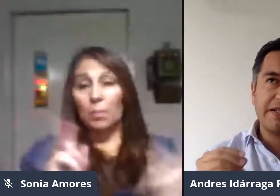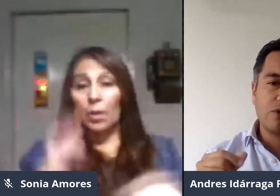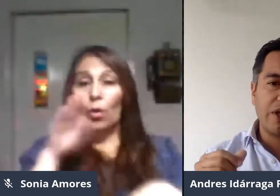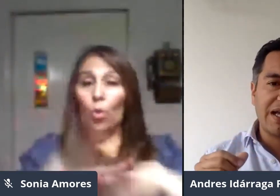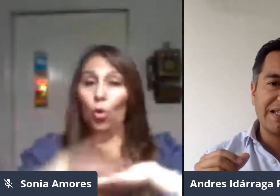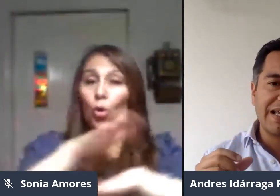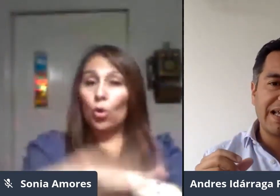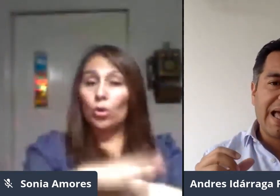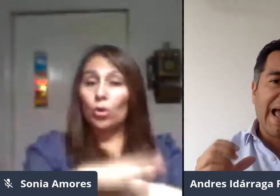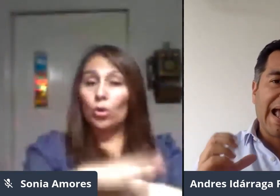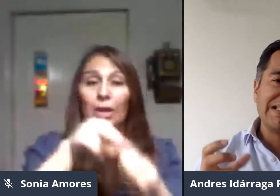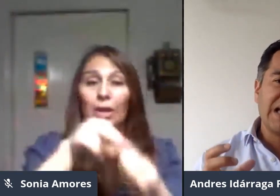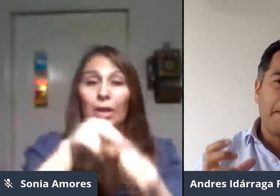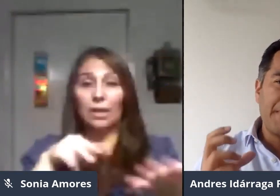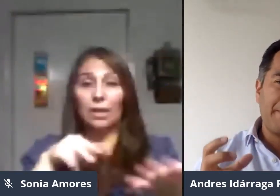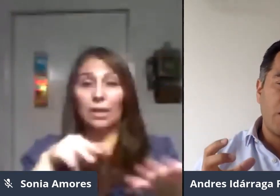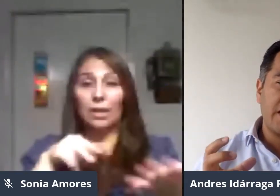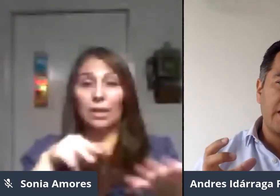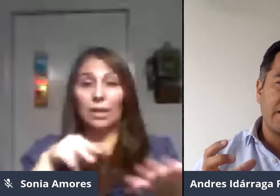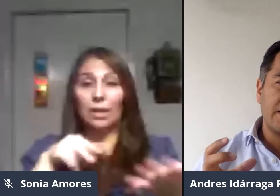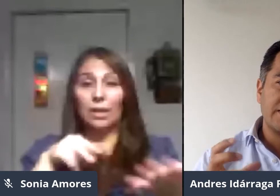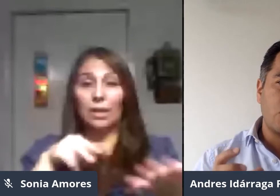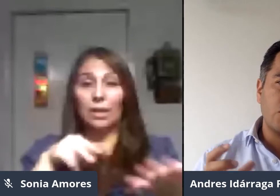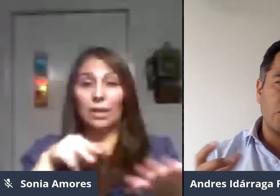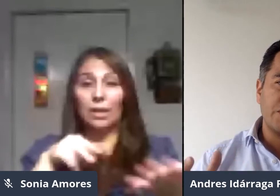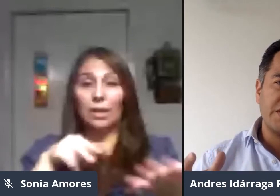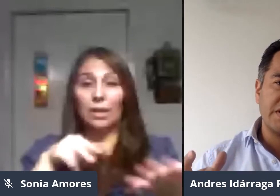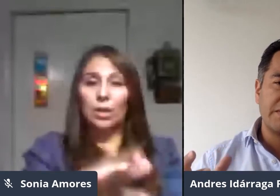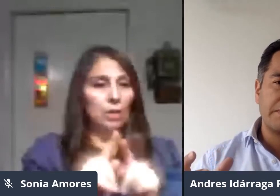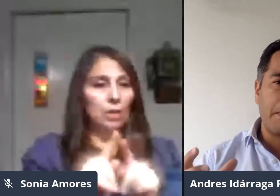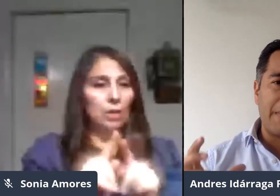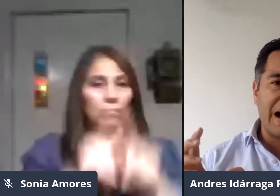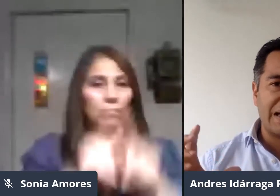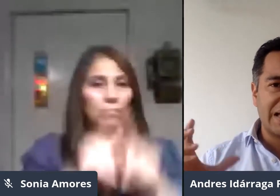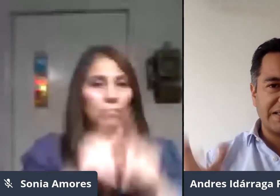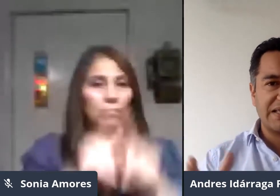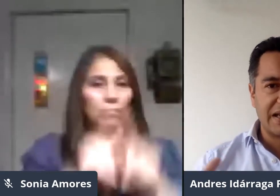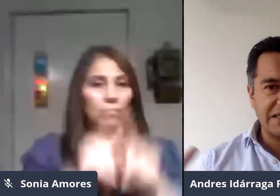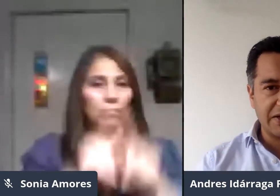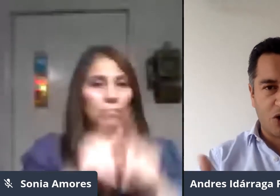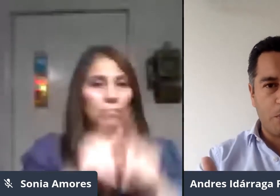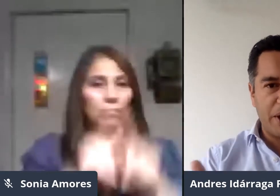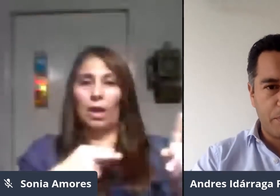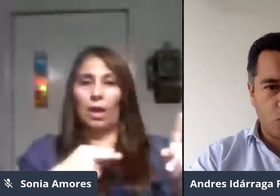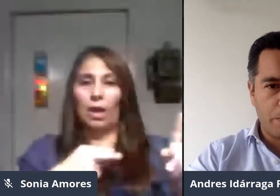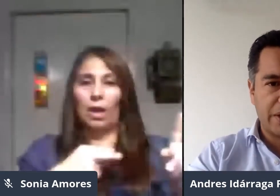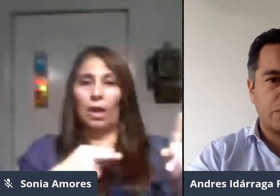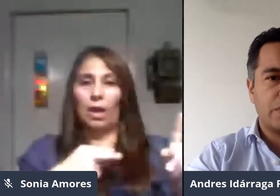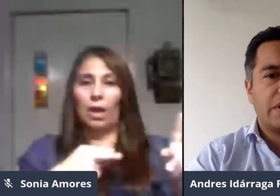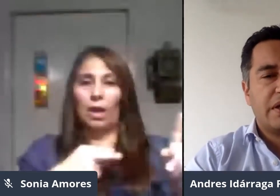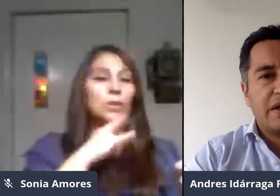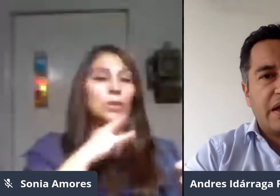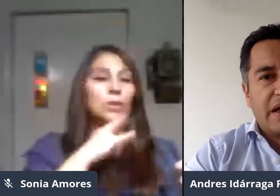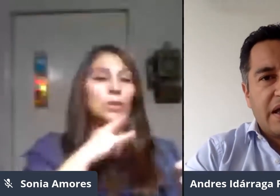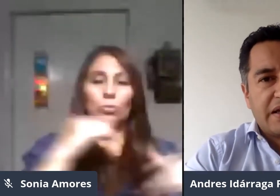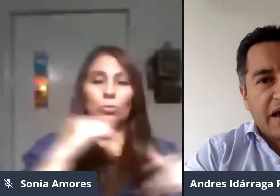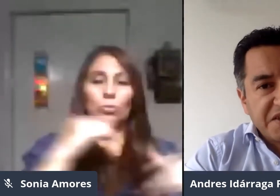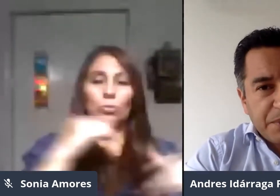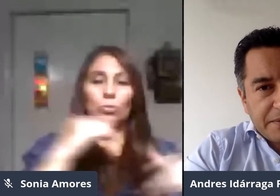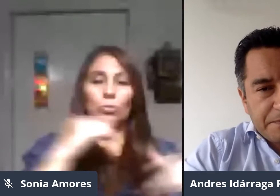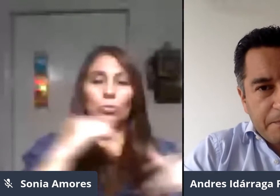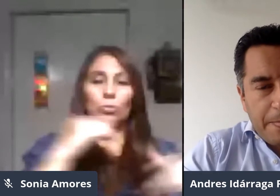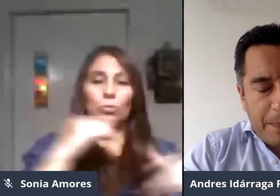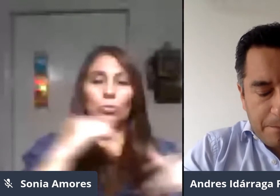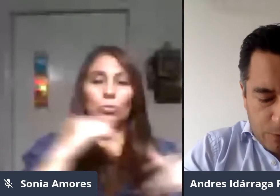crisis civilizatoria es que esa bipolaridad Estados Unidos y China va a trascender y se va a romper por completo.